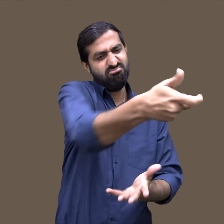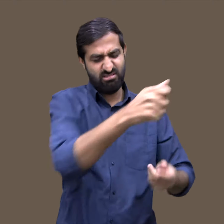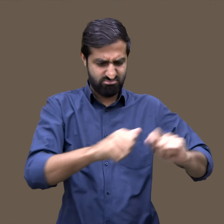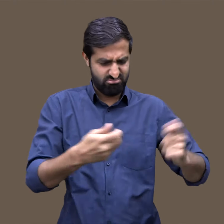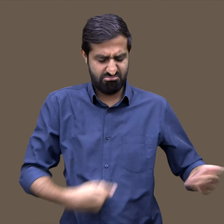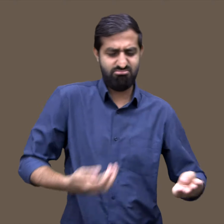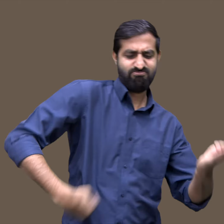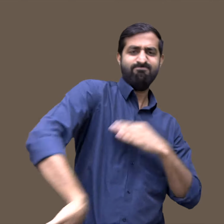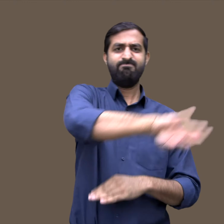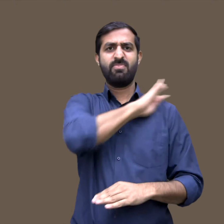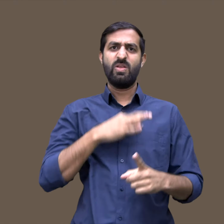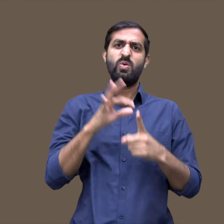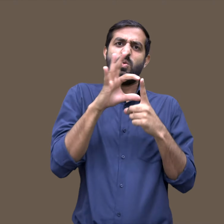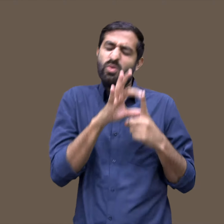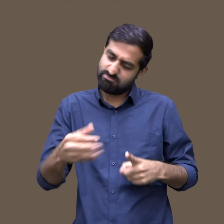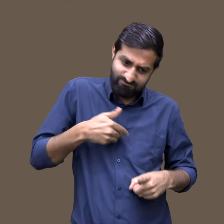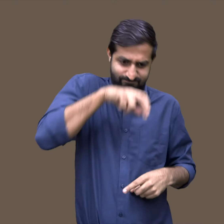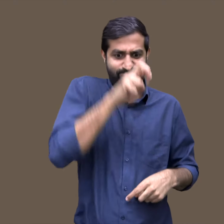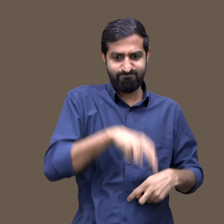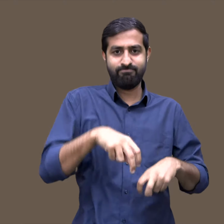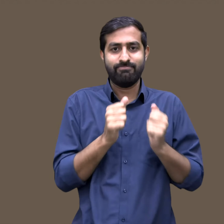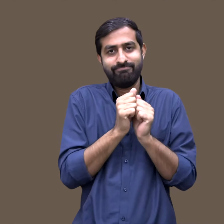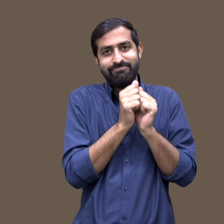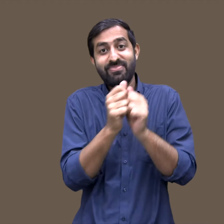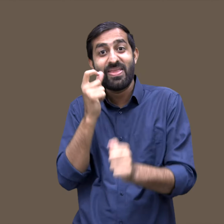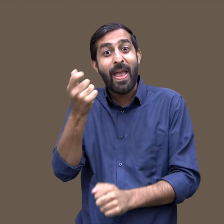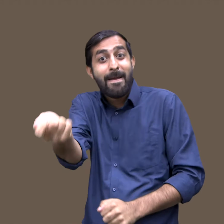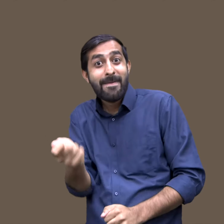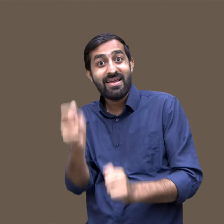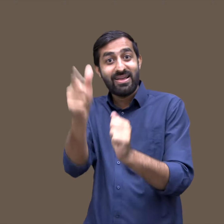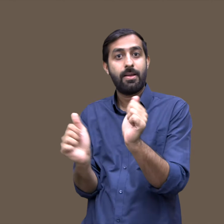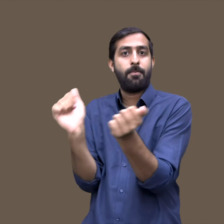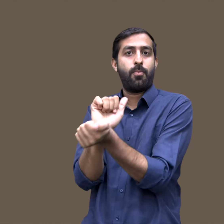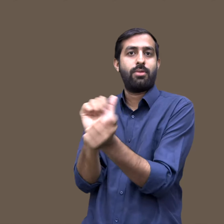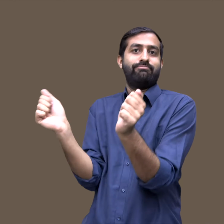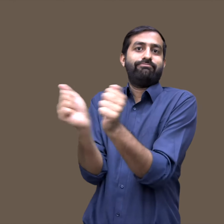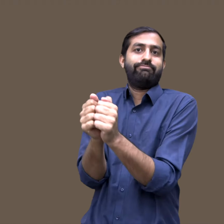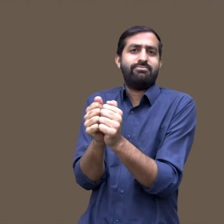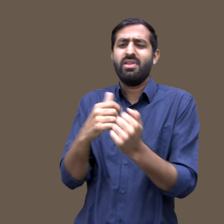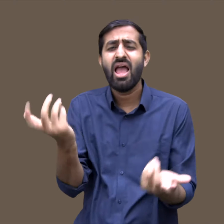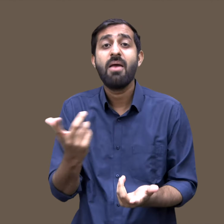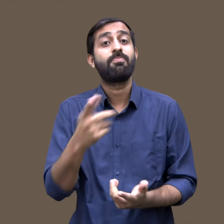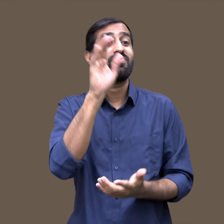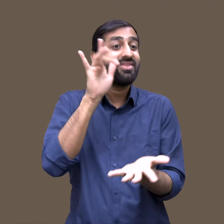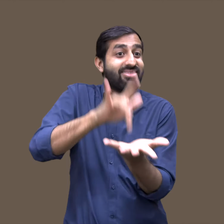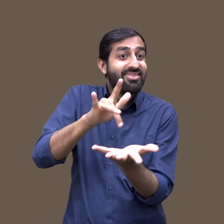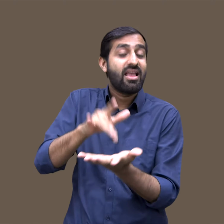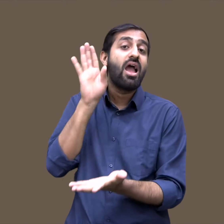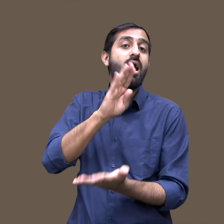टुन्नू की दी हुई धोती को निकालकर पहन लेती है। दुलारी जा ही रही थी तो फेकू और थाने के मुंशी ने आकर सूचना दी कि आज उसे